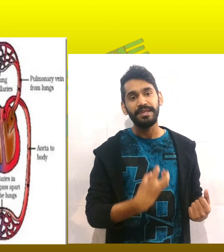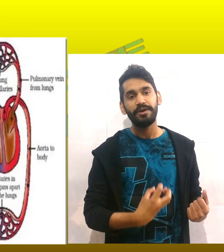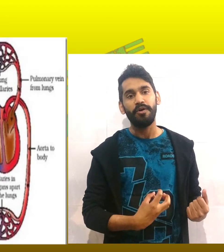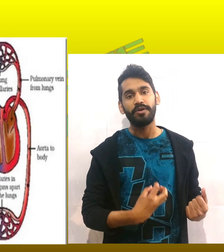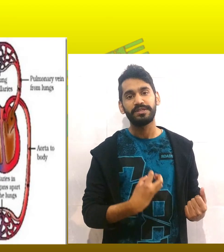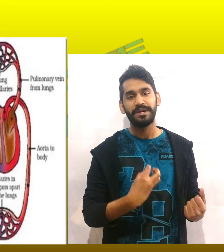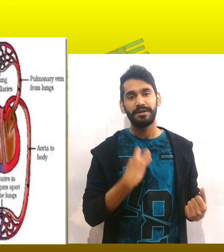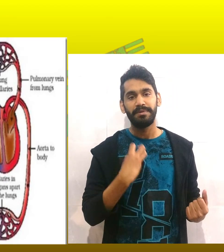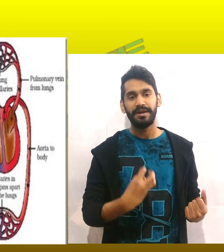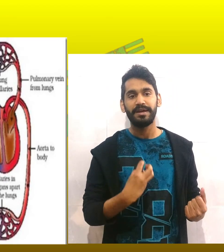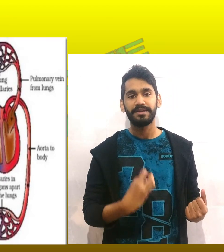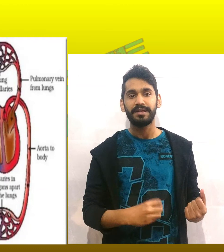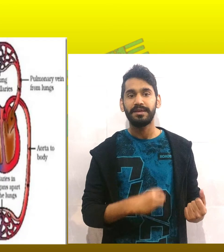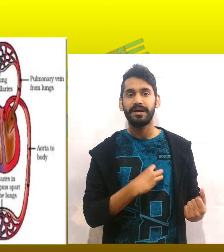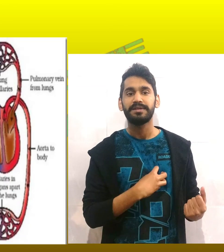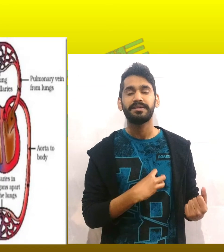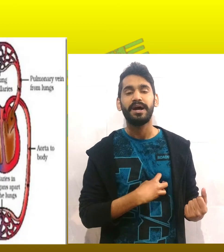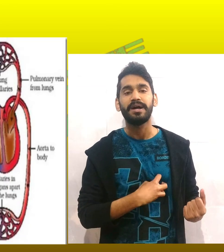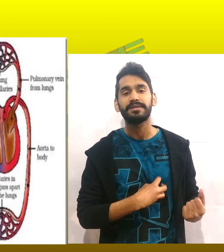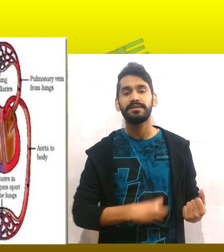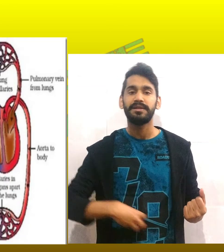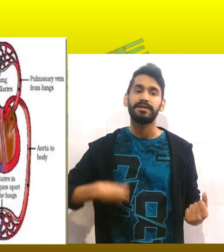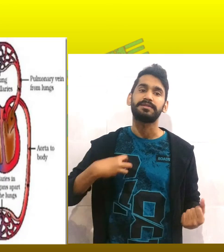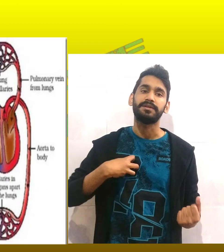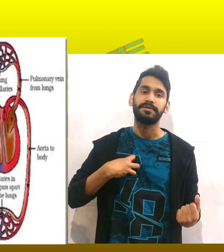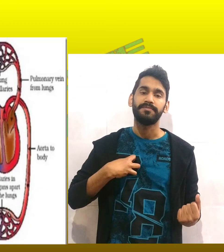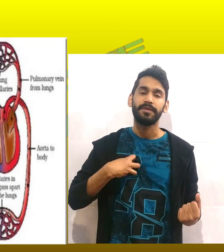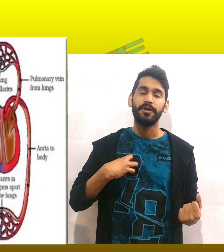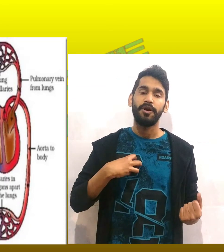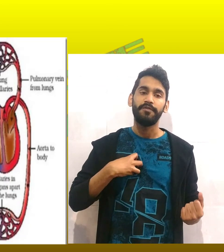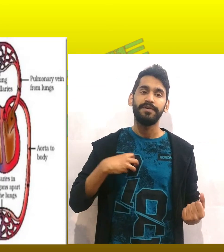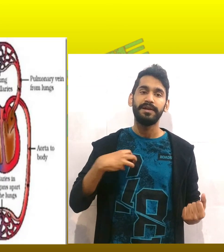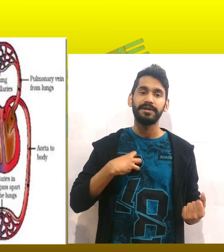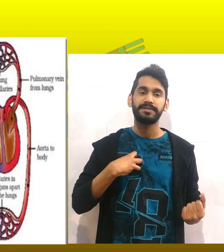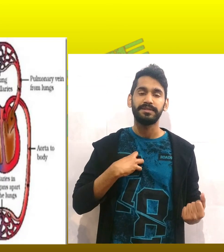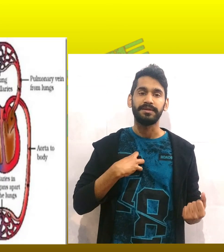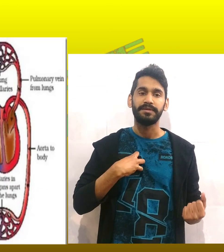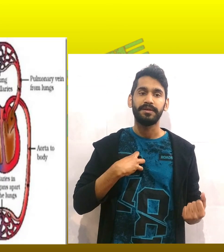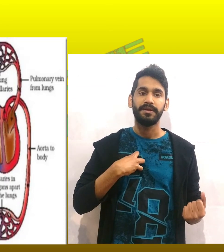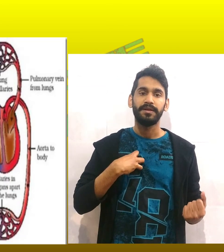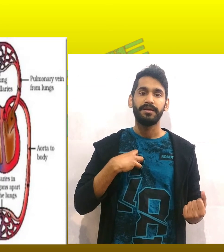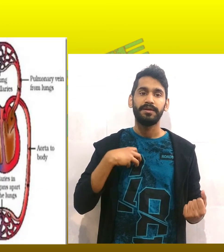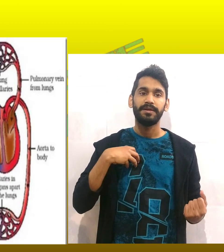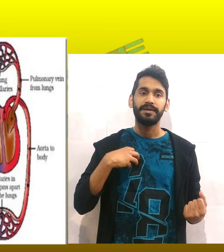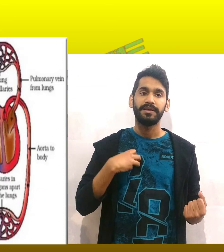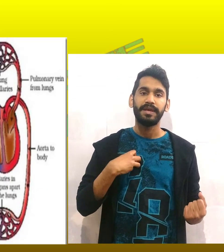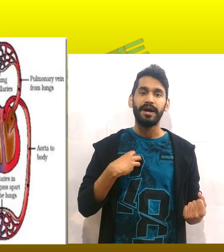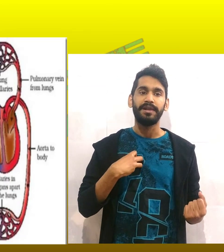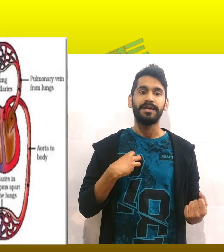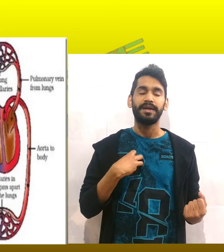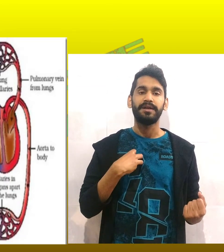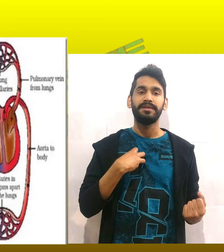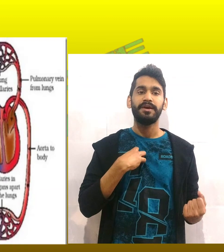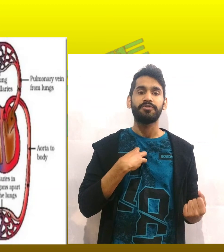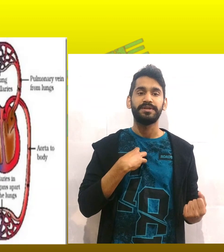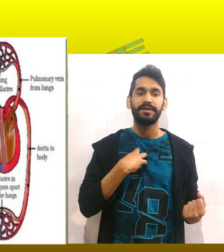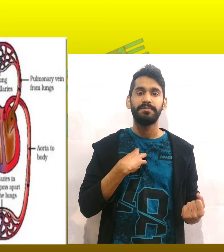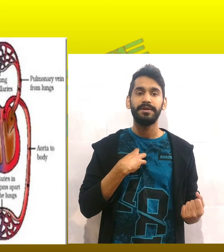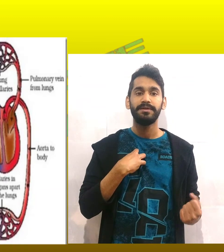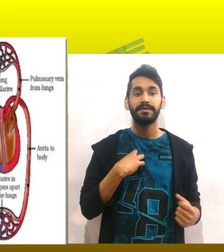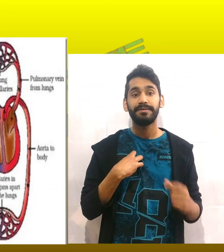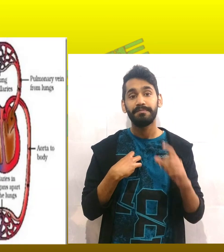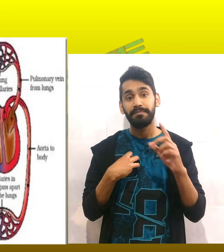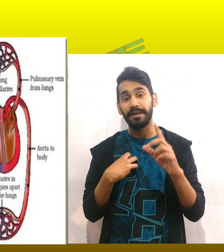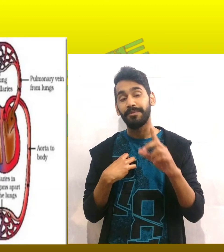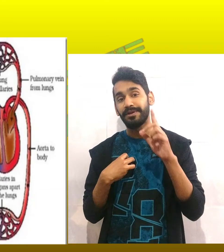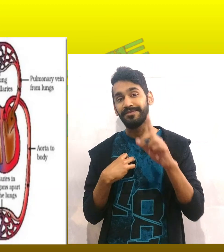वो डीऑक्सीजनेटेड ब्लड लेके जाती है कहाँ से? हार्ट से लंग्स तक, और फिर लंग्स से क्या लेके आती है ऑक्सीजनेटेड